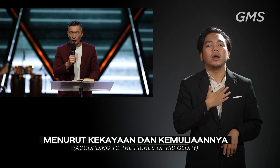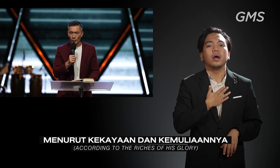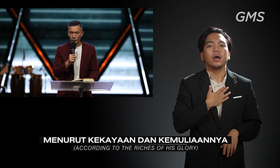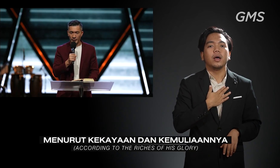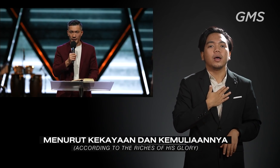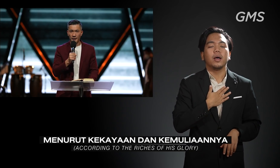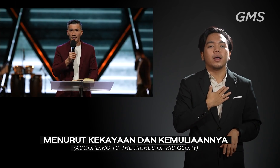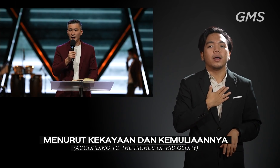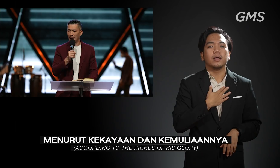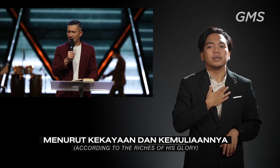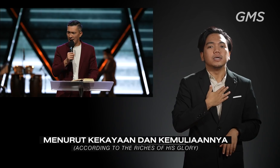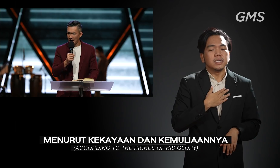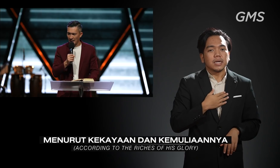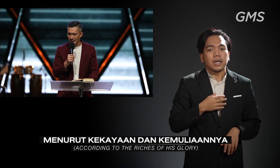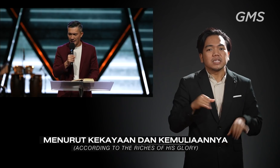menurut